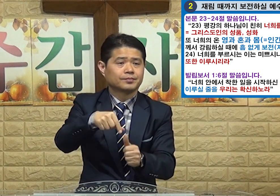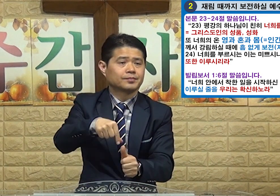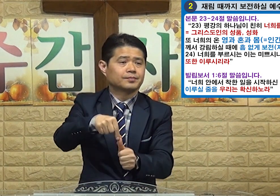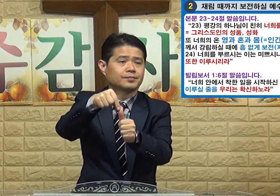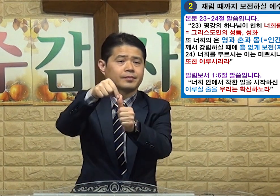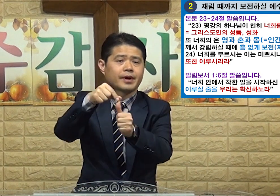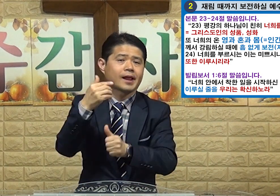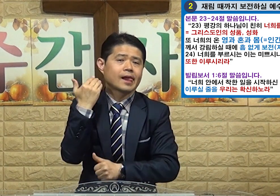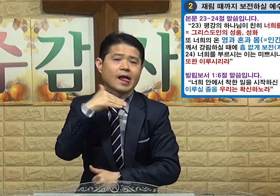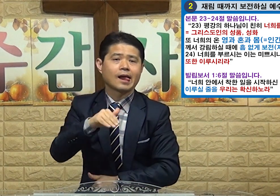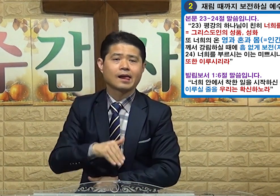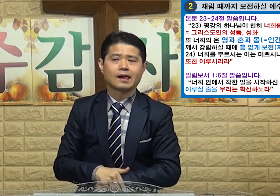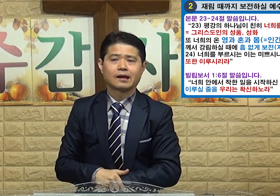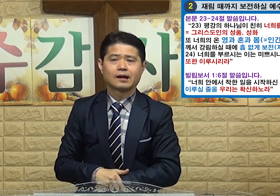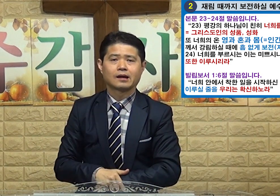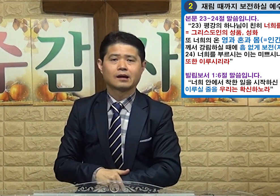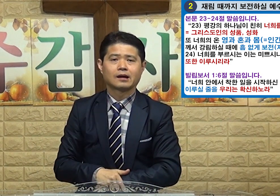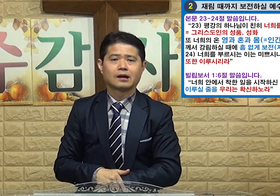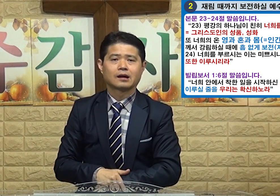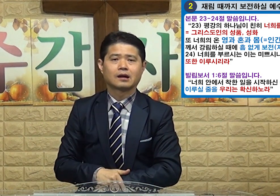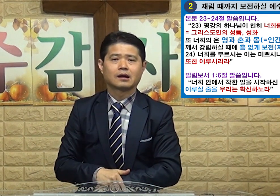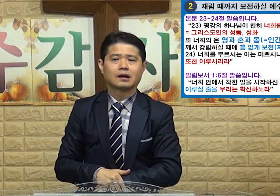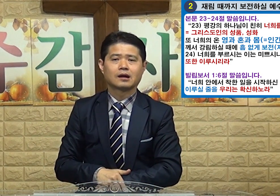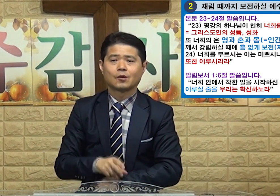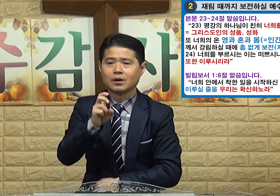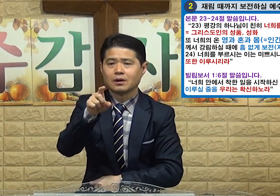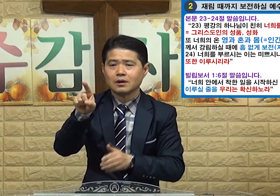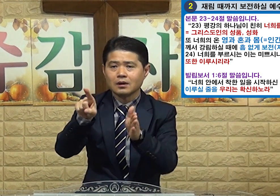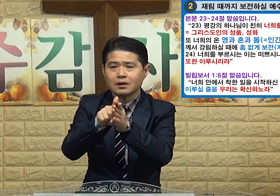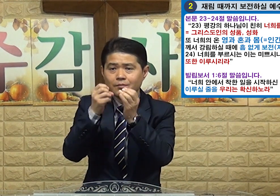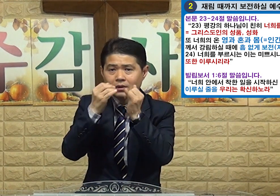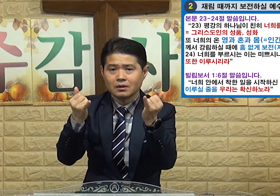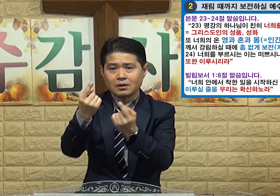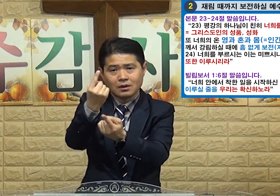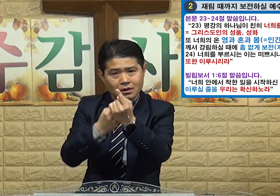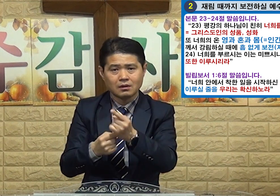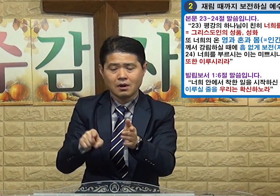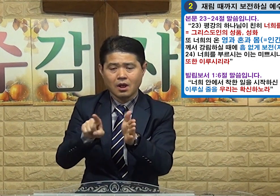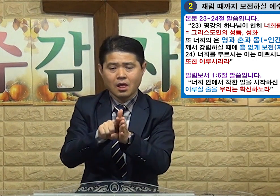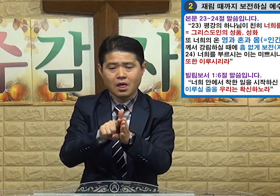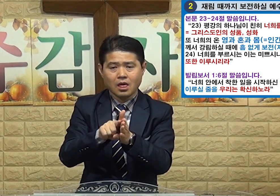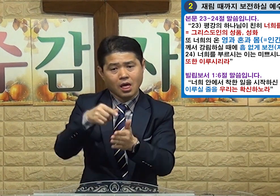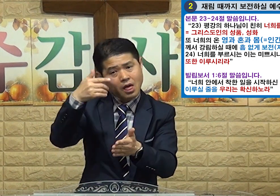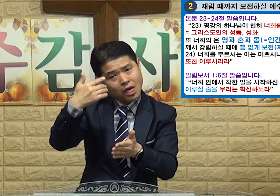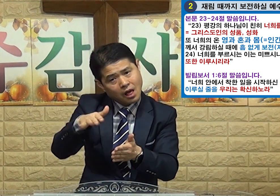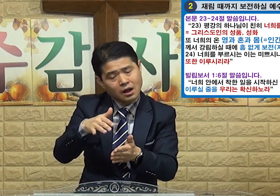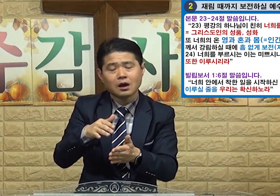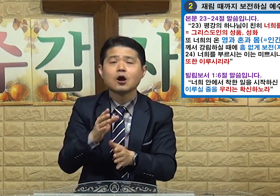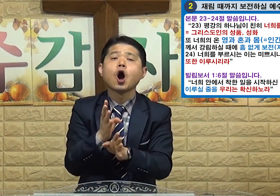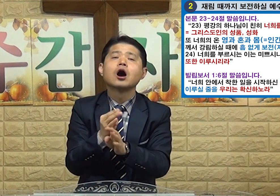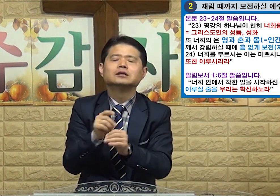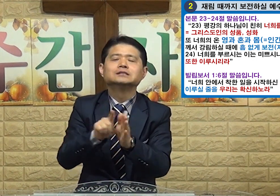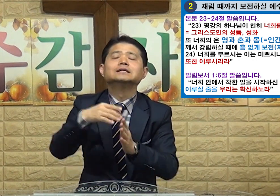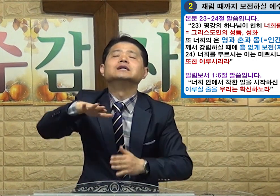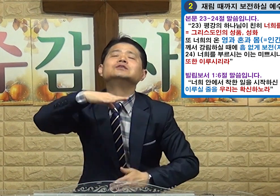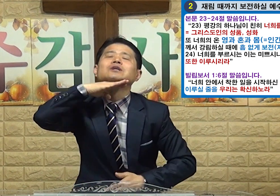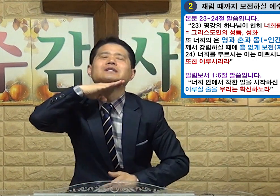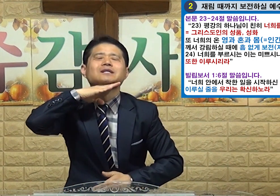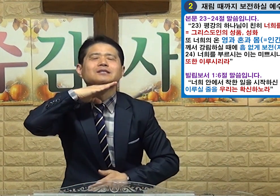라고 했습니다. 그분을 믿지 않는다면 결국 구원은 없습니다. 우리 안에 예수님이